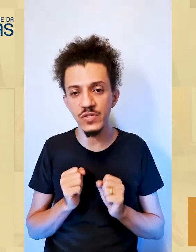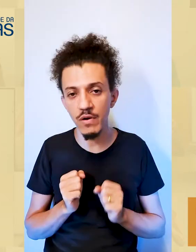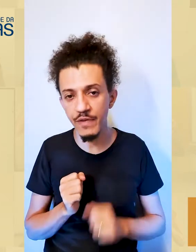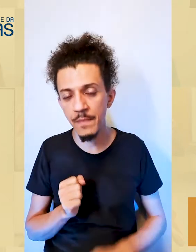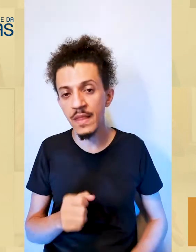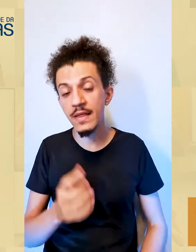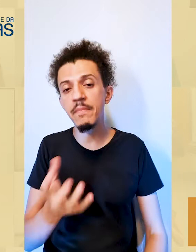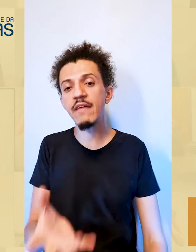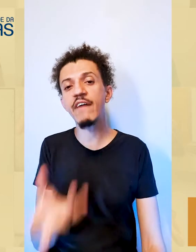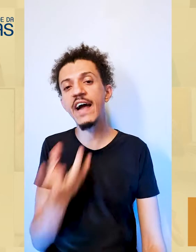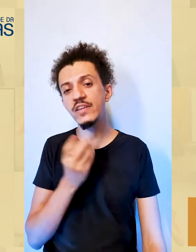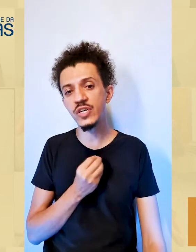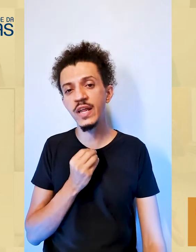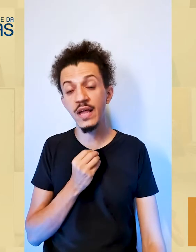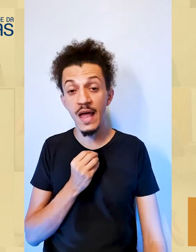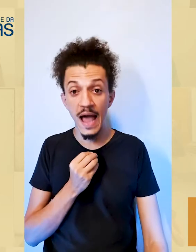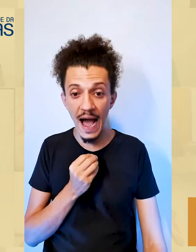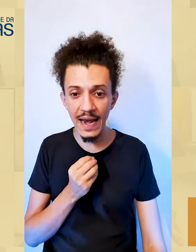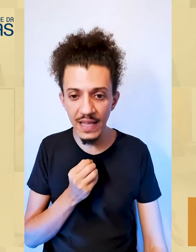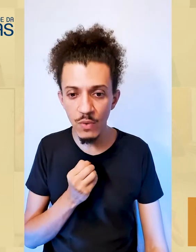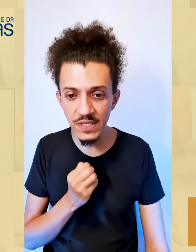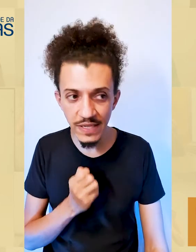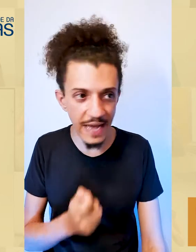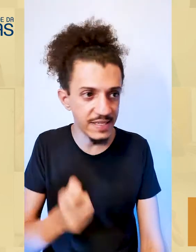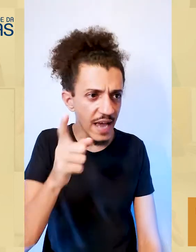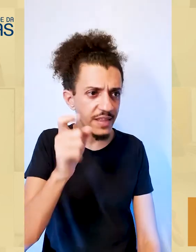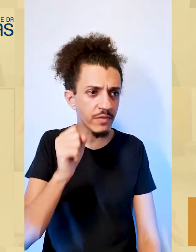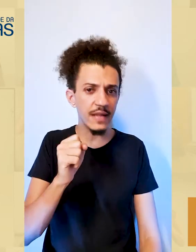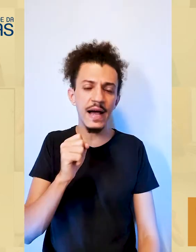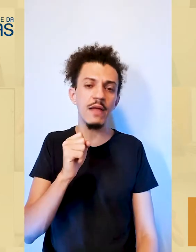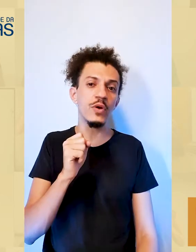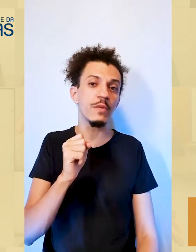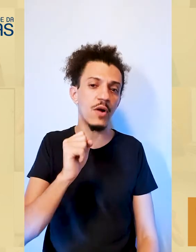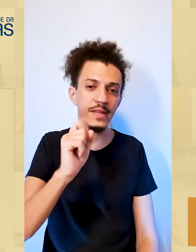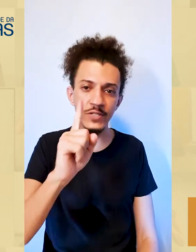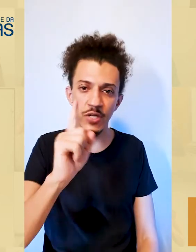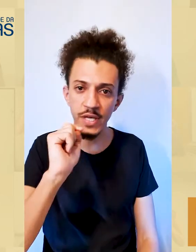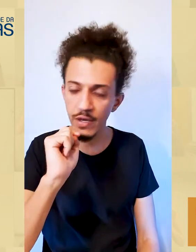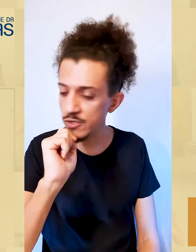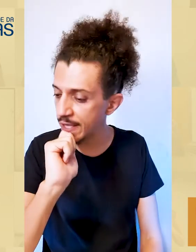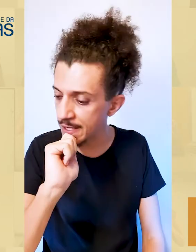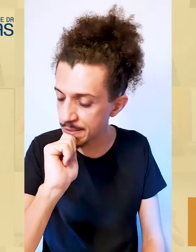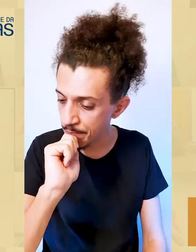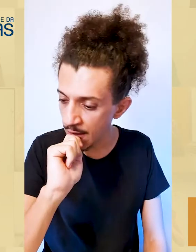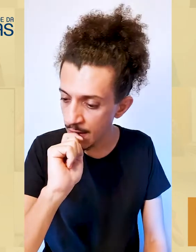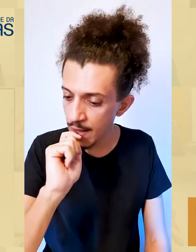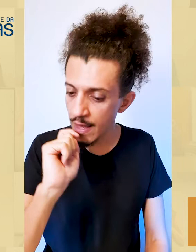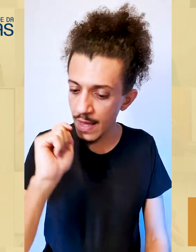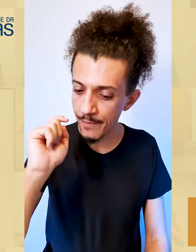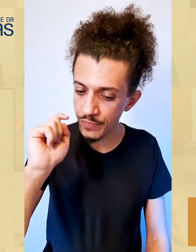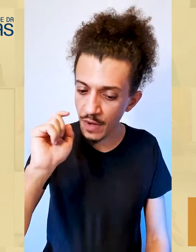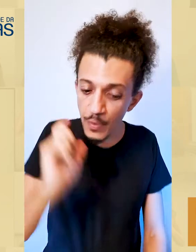vai absorver, também vai adquirir a língua de sinais. E aí tem um detalhe muito importante aqui, que é o seguinte,